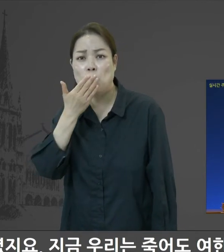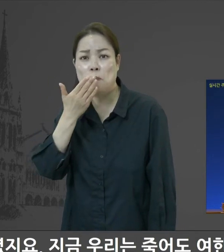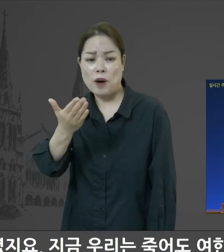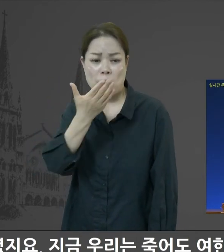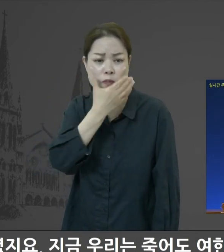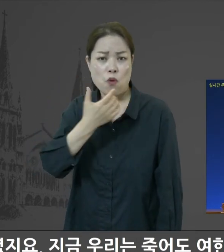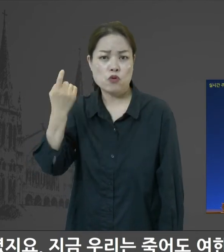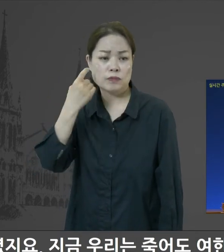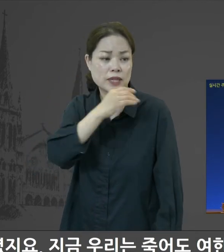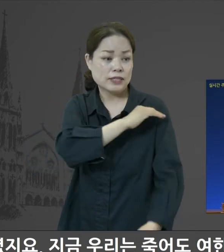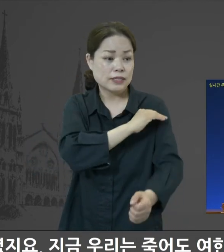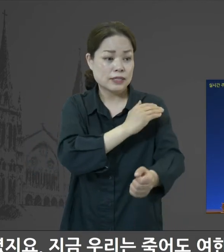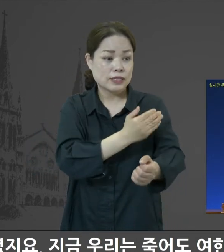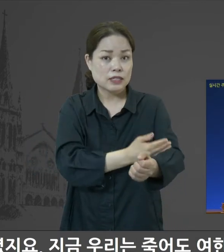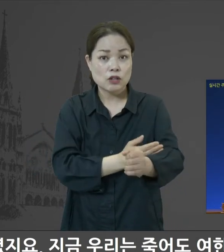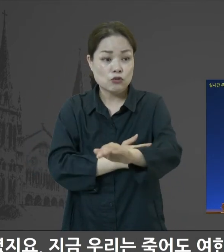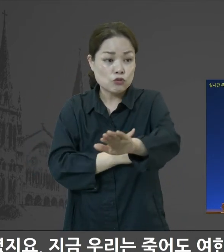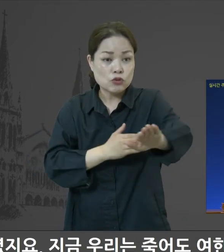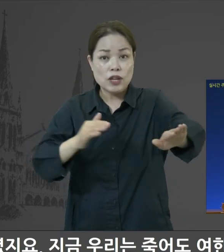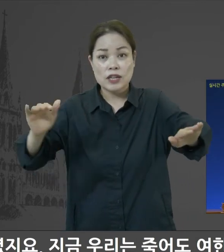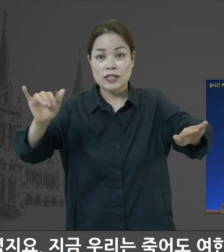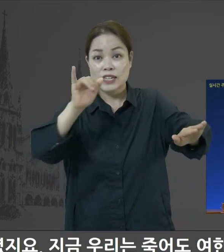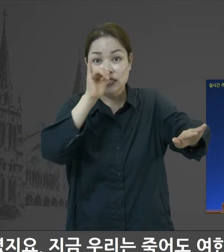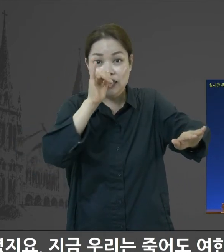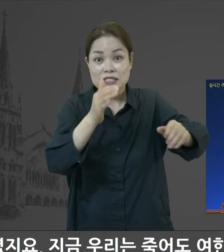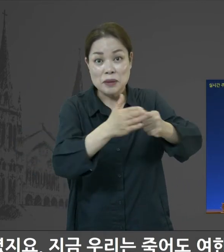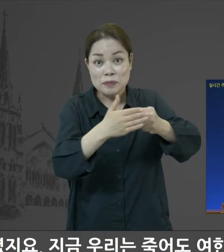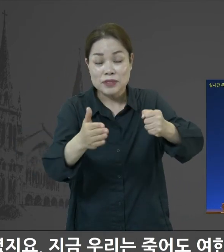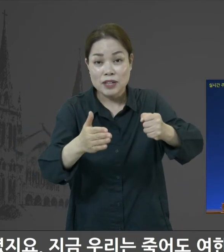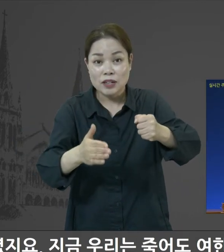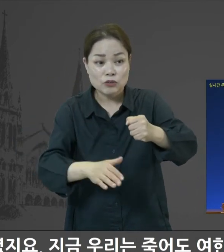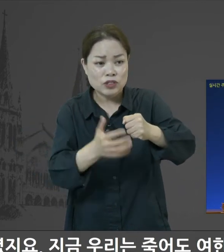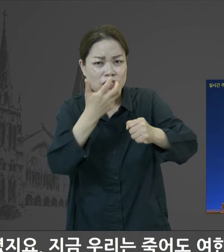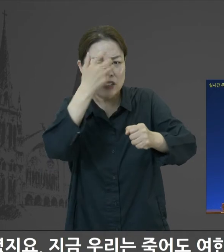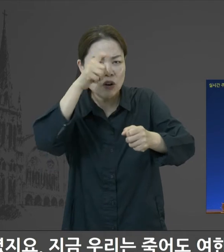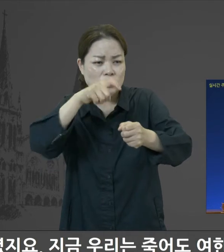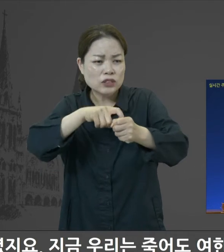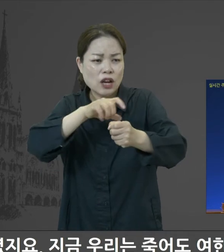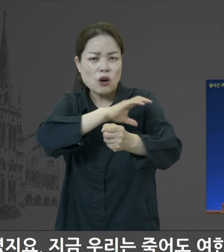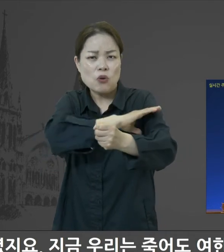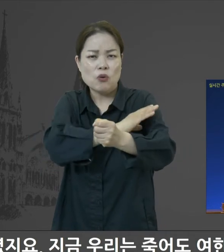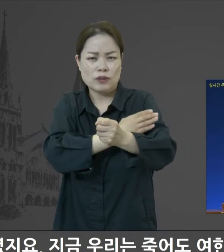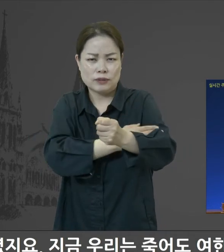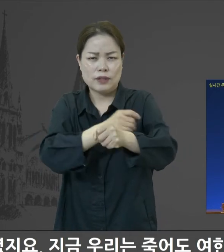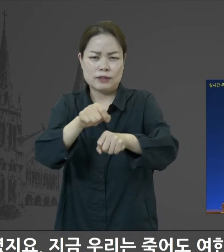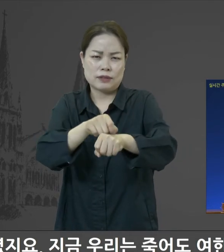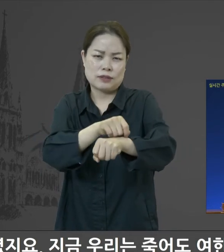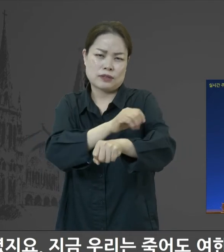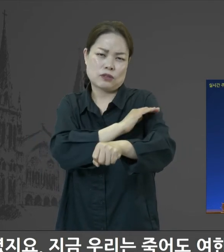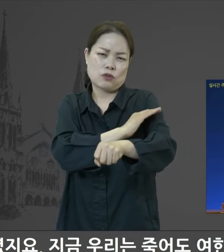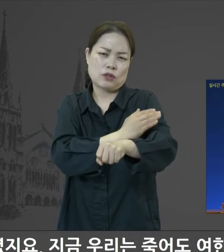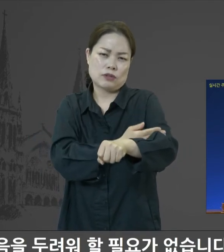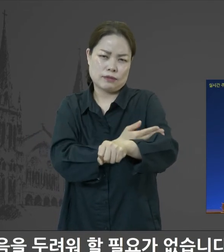복음의 능력이 우리에게 있기 때문인 줄 믿습니다. 우리가 가진 영적인 권세와 특권인 것입니다.